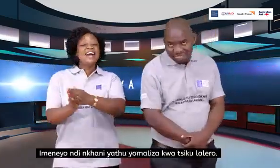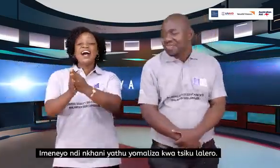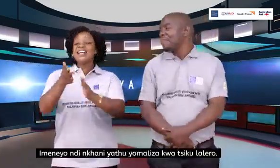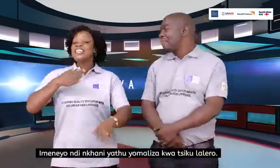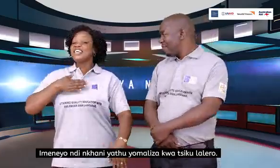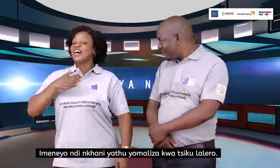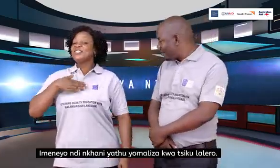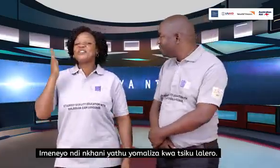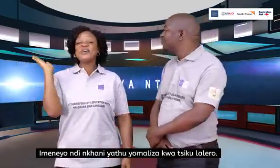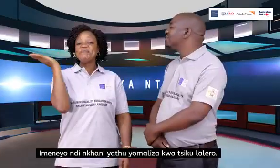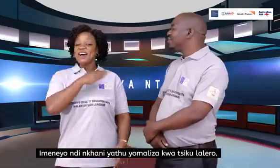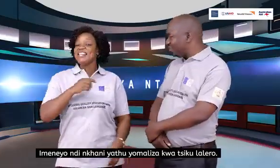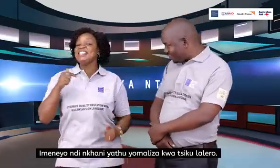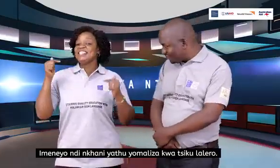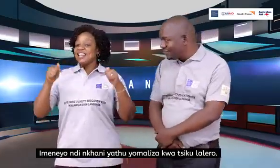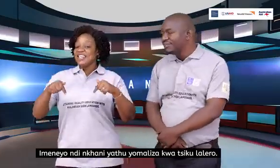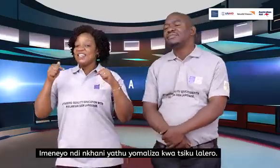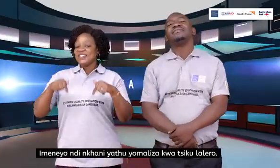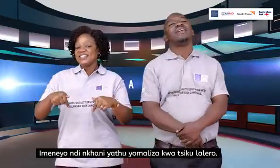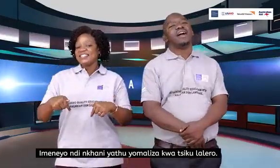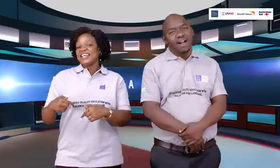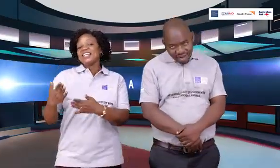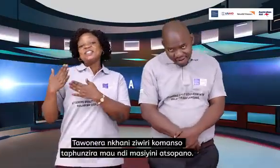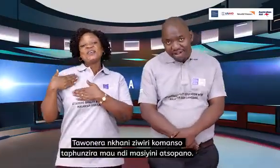Imeneyo ndi nkhani yathu yomaliza kwa tsiku la lero.